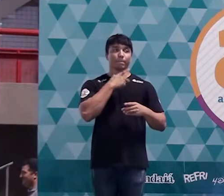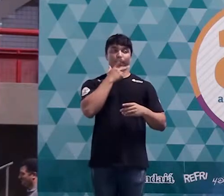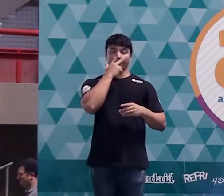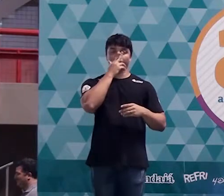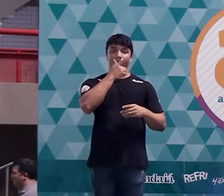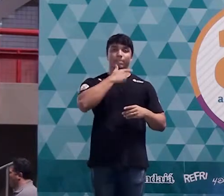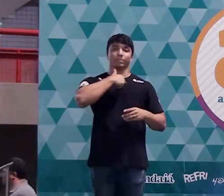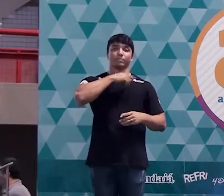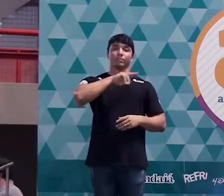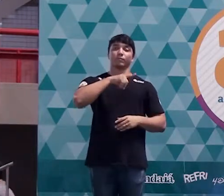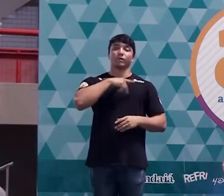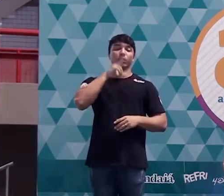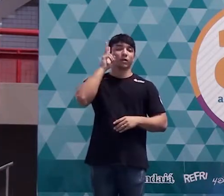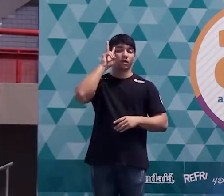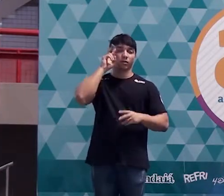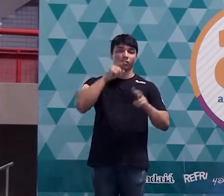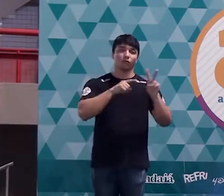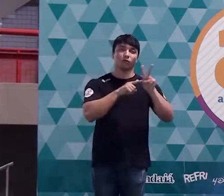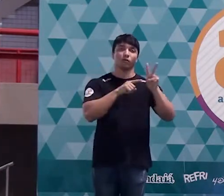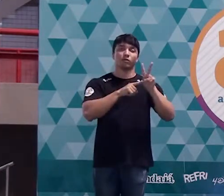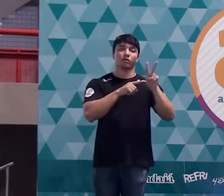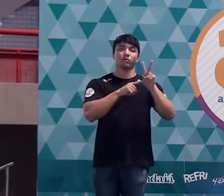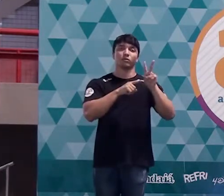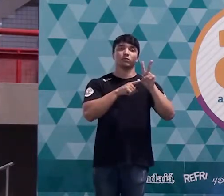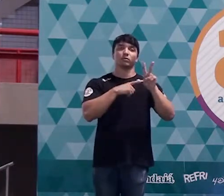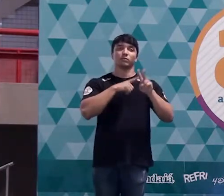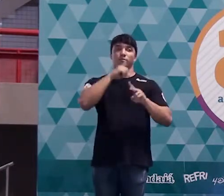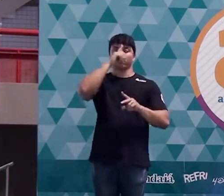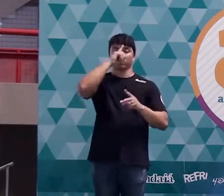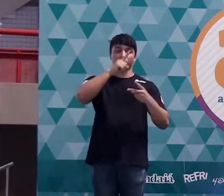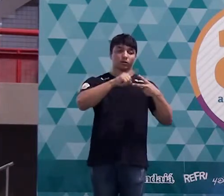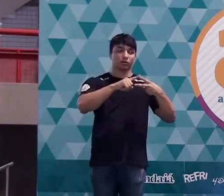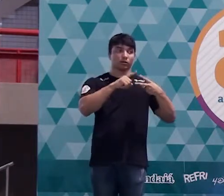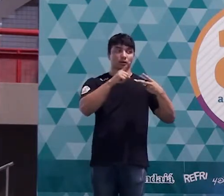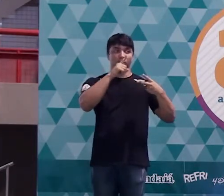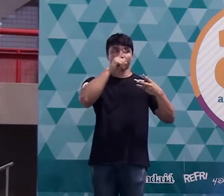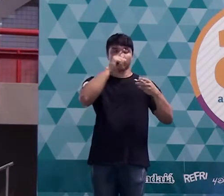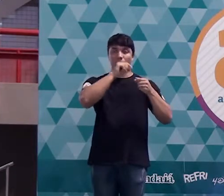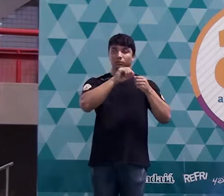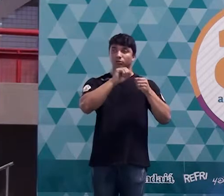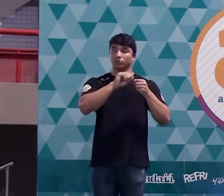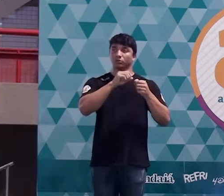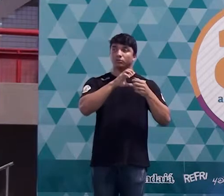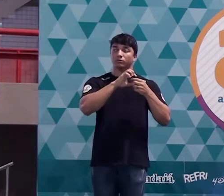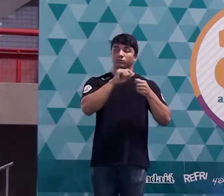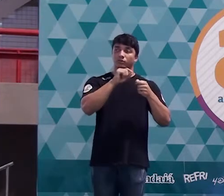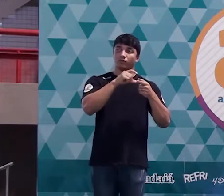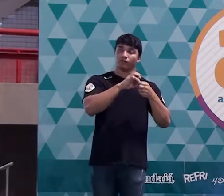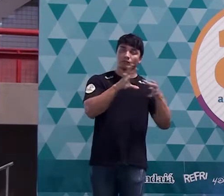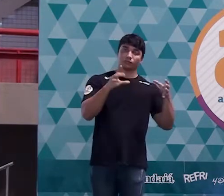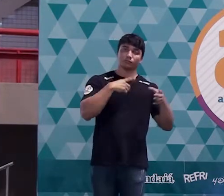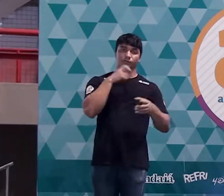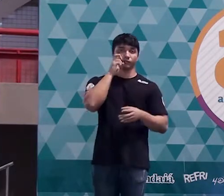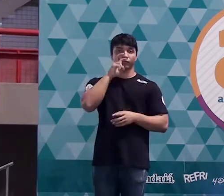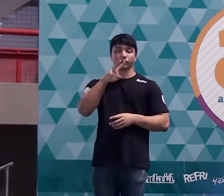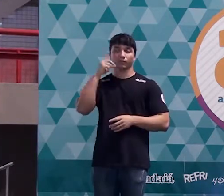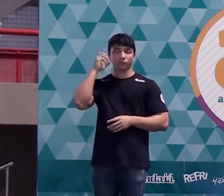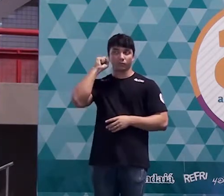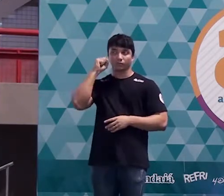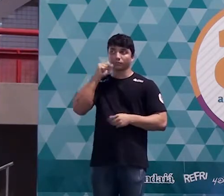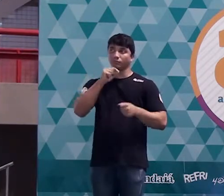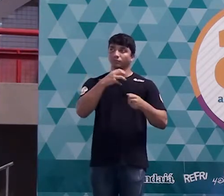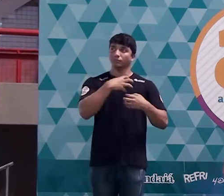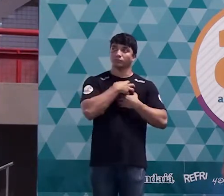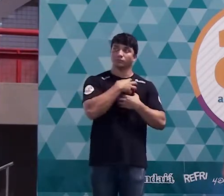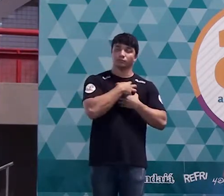Não. Lembram dos verbos? Quais foram? Mandar, deixar, fazer. Ver, ouvir, sentir.